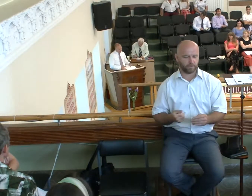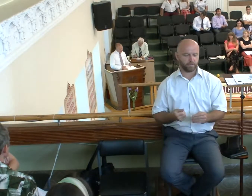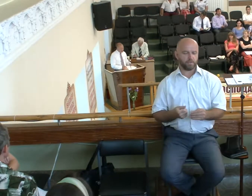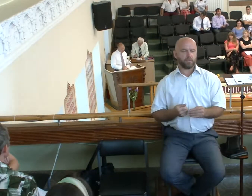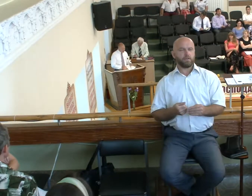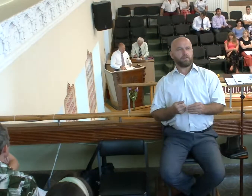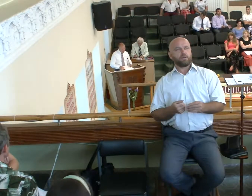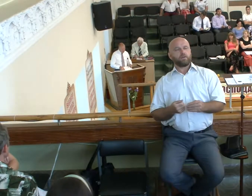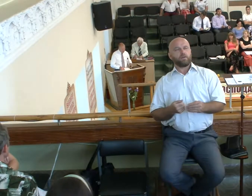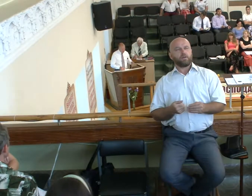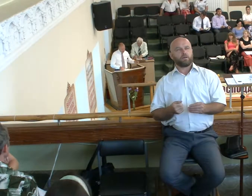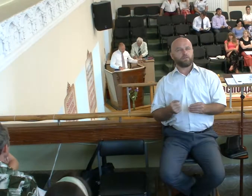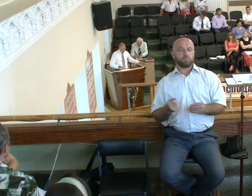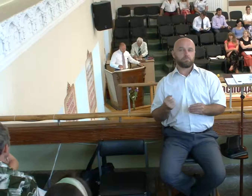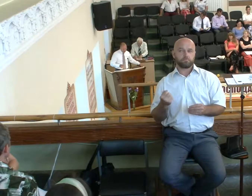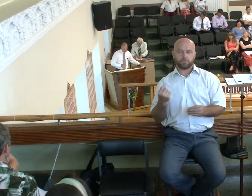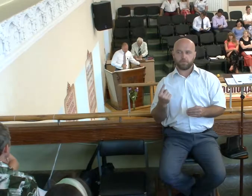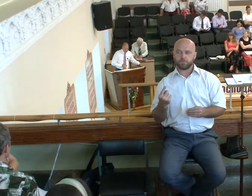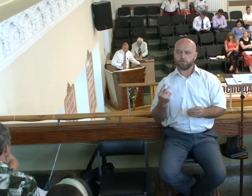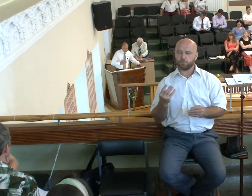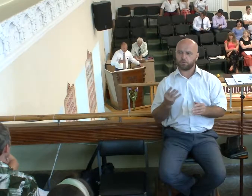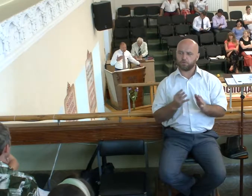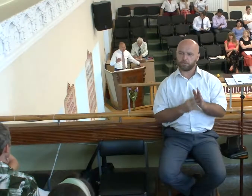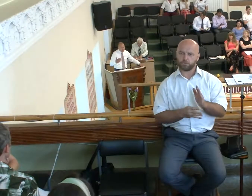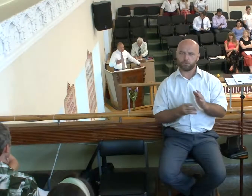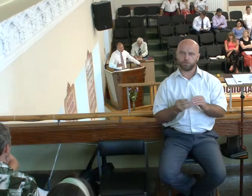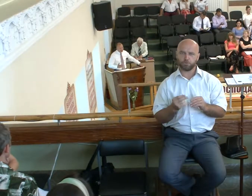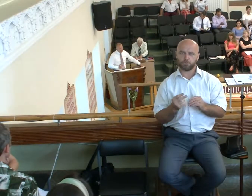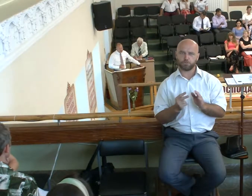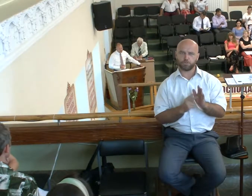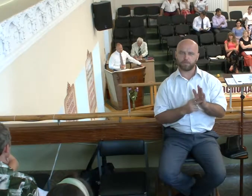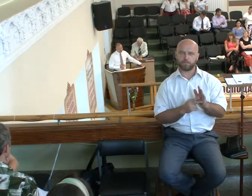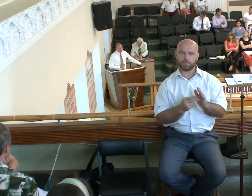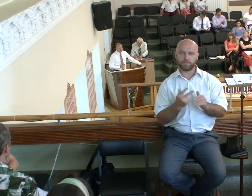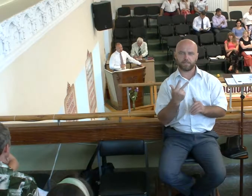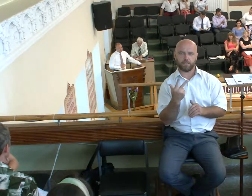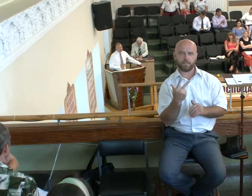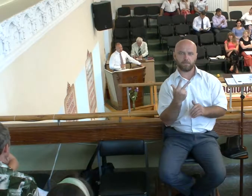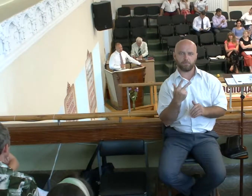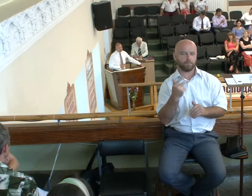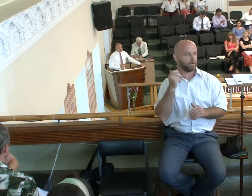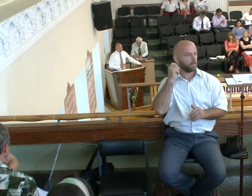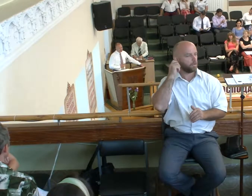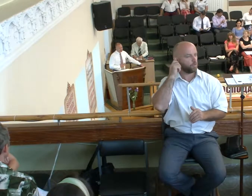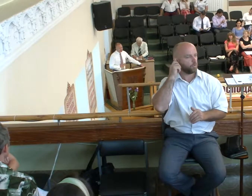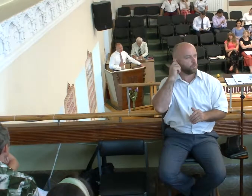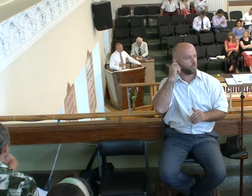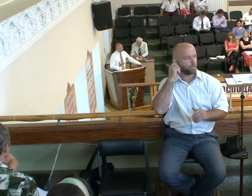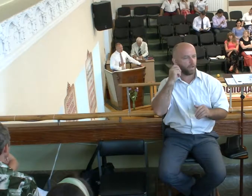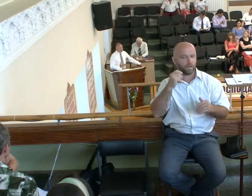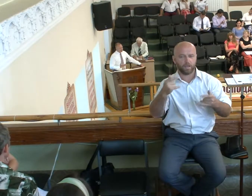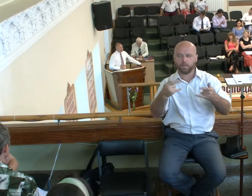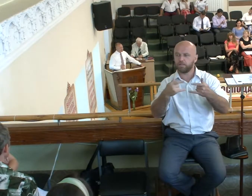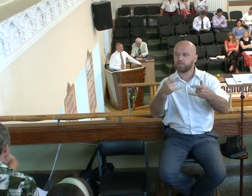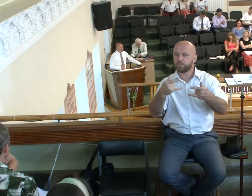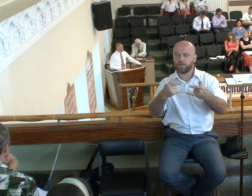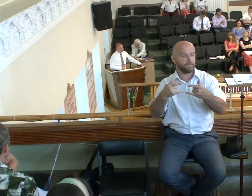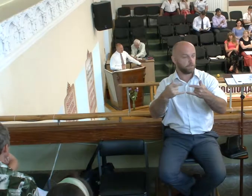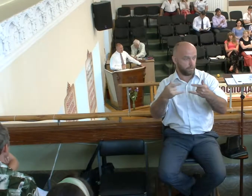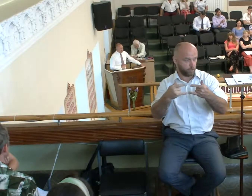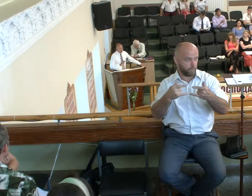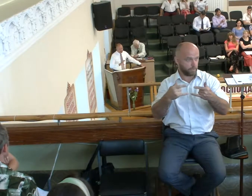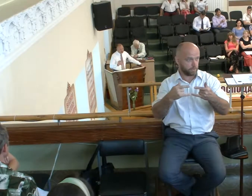1973 году на экраны, советские экраны, вышел самый